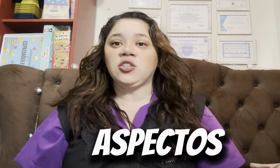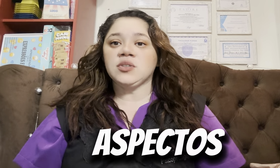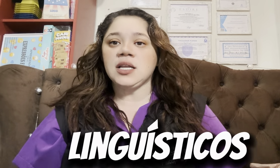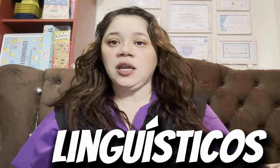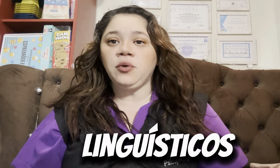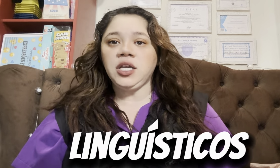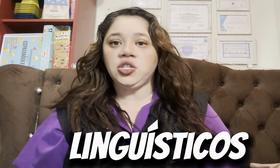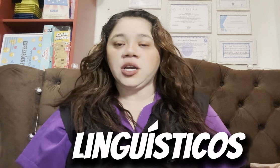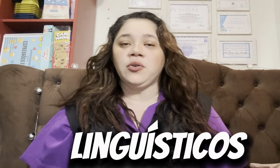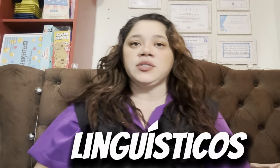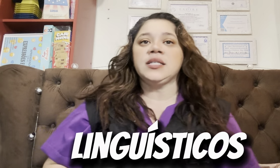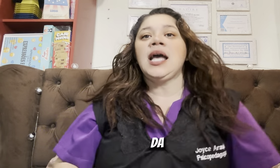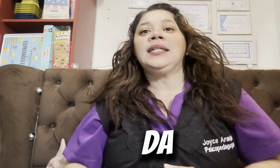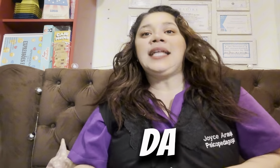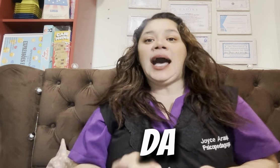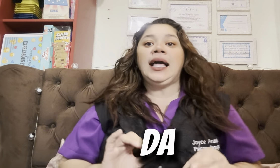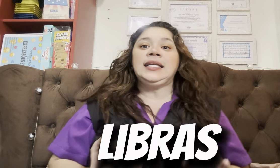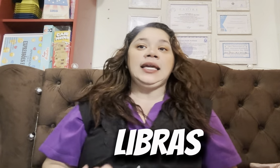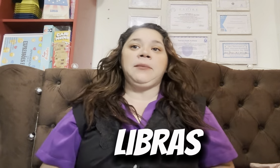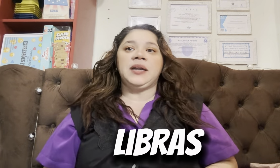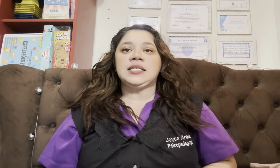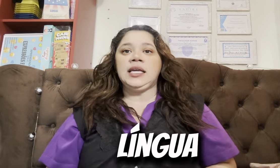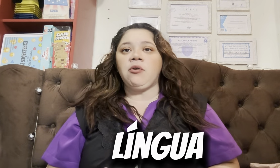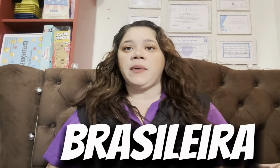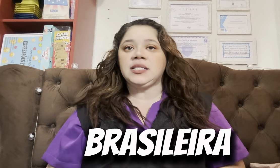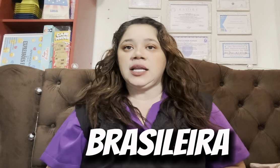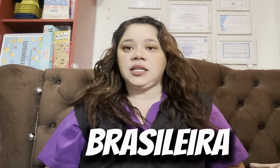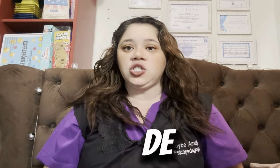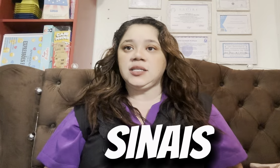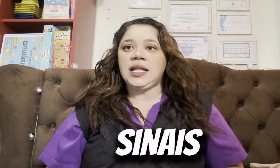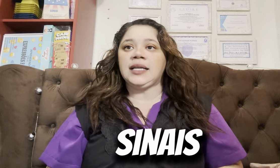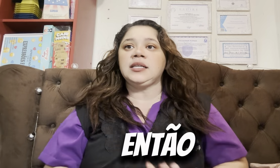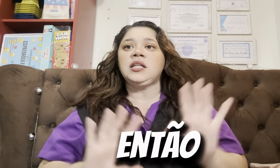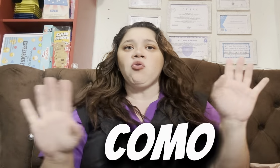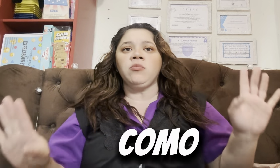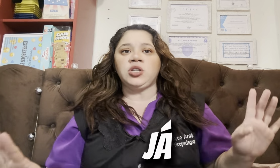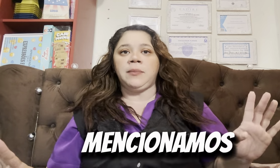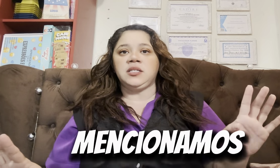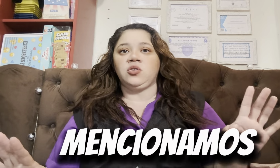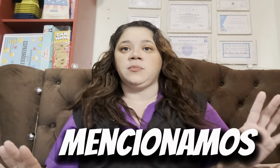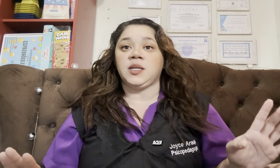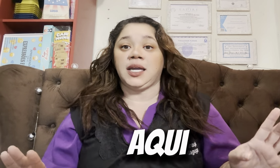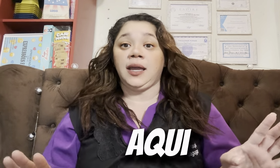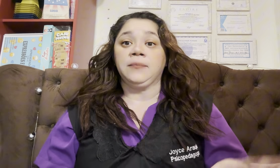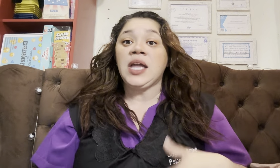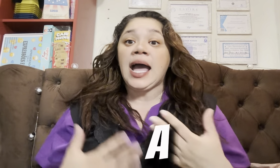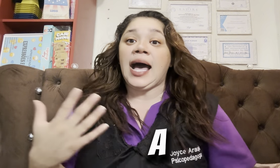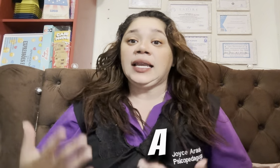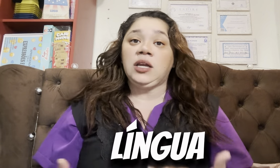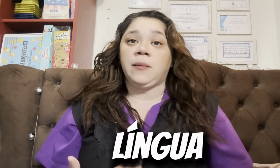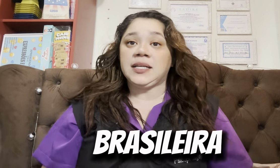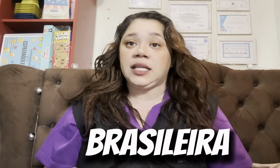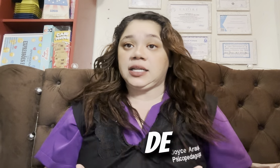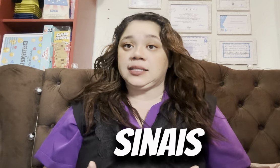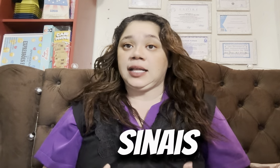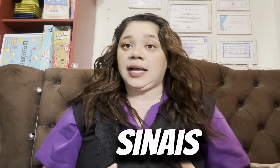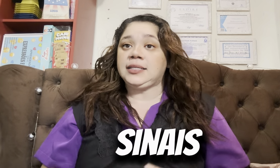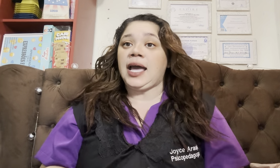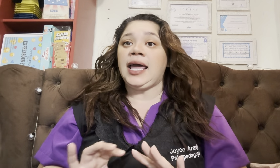Aspectos linguísticos da Libras, língua brasileira de sinais. Então, como já mencionamos aqui, a língua brasileira de sinais, ela